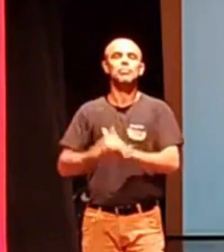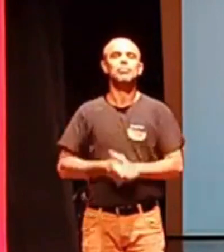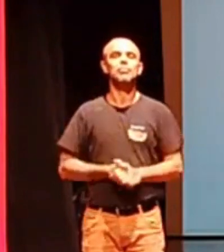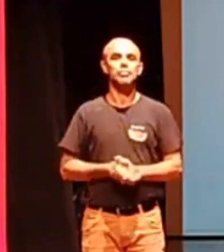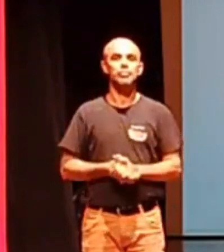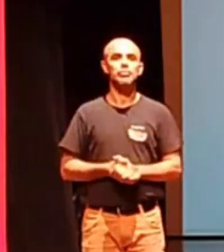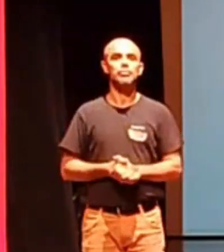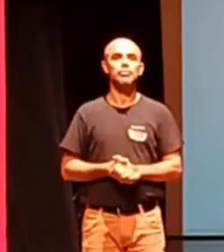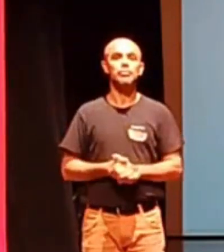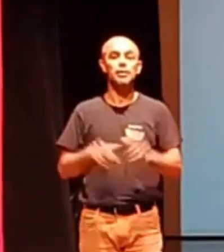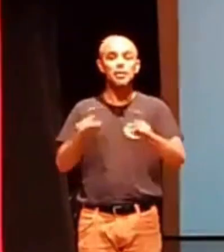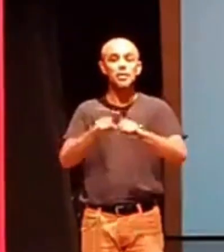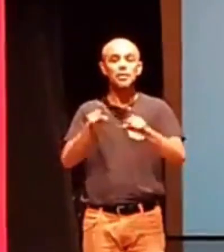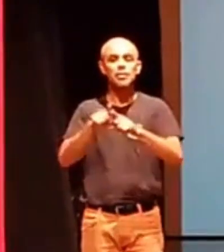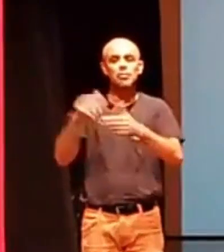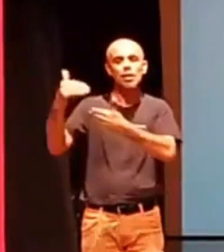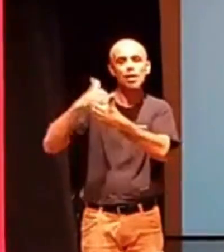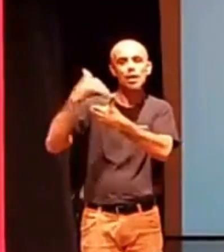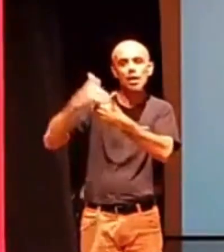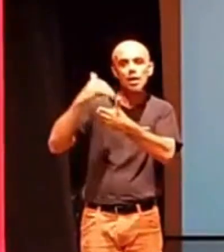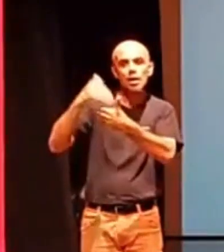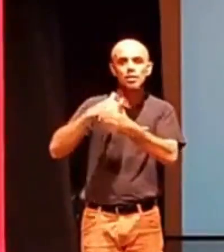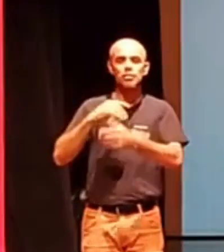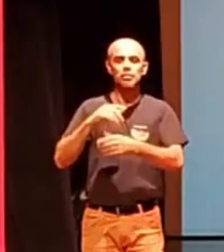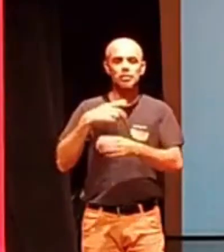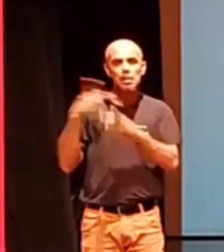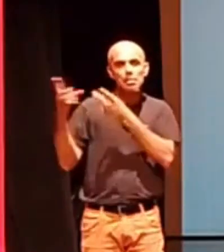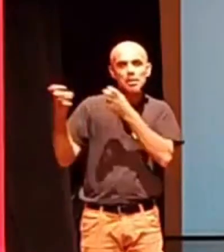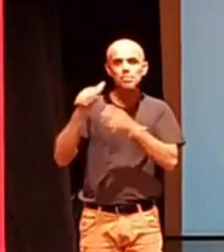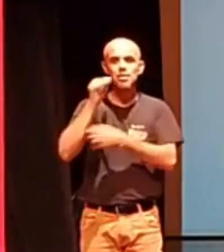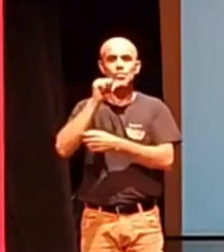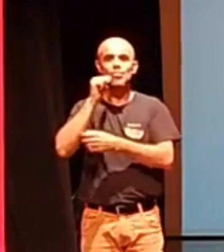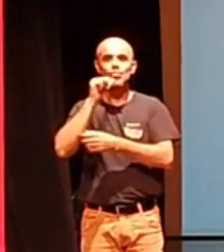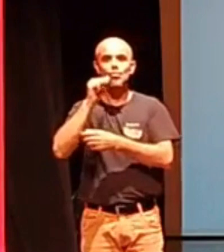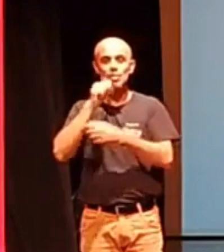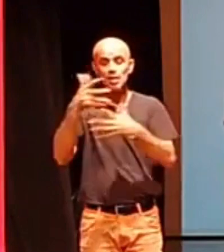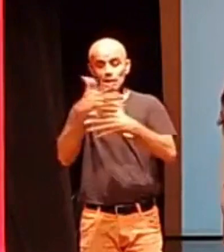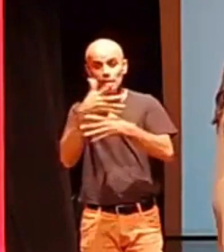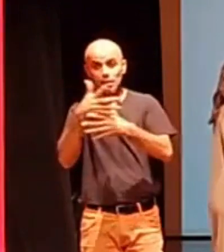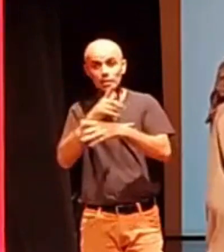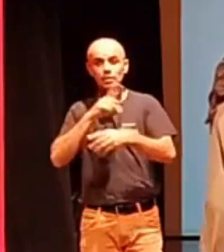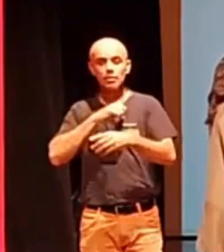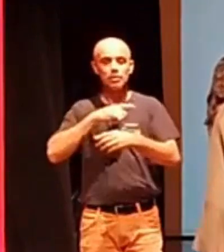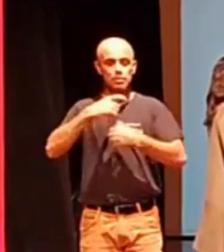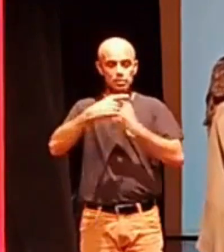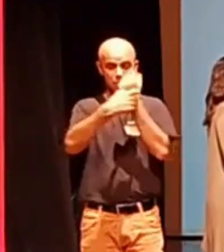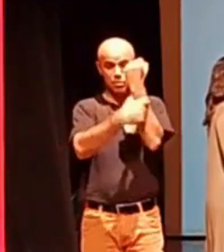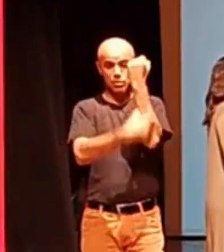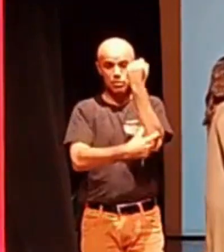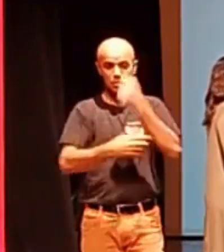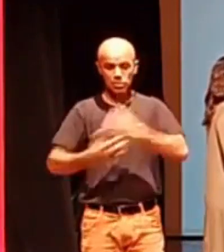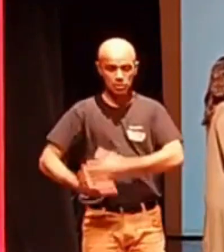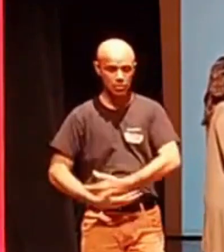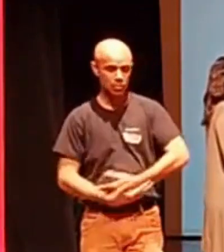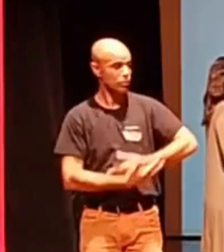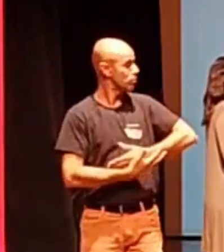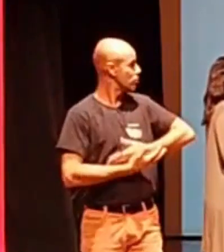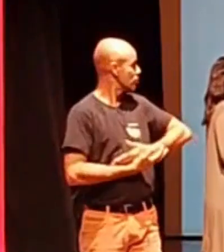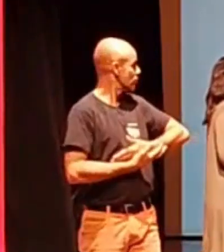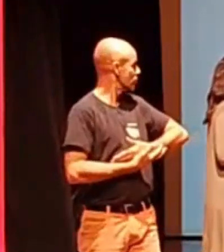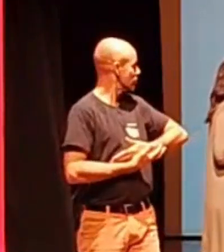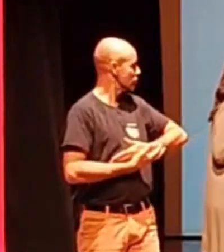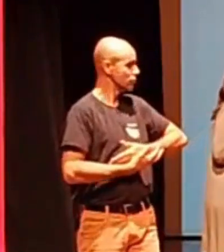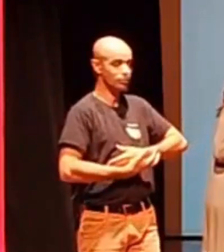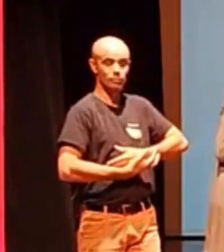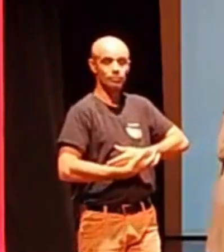E também da orientação, né? Porque a gente vê as mulheres urbanas geralmente com essa postura para segurar o bebê, né, gente? E a